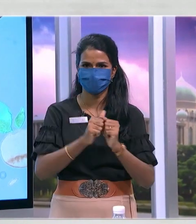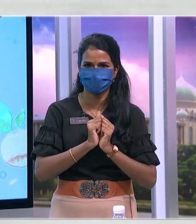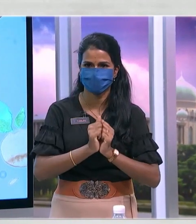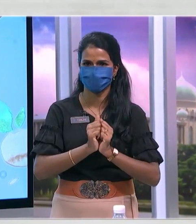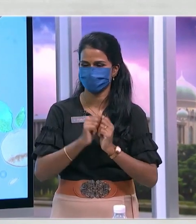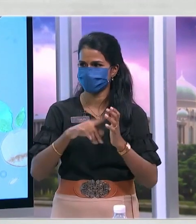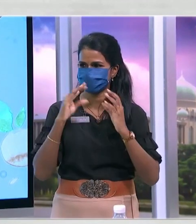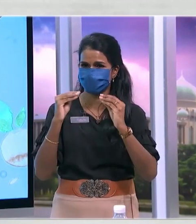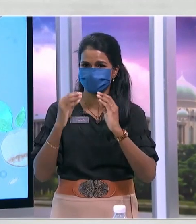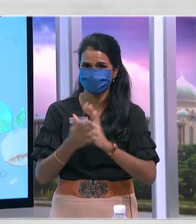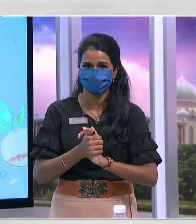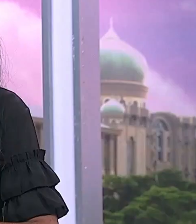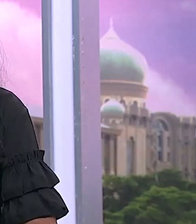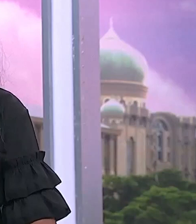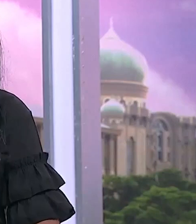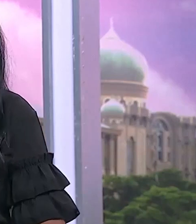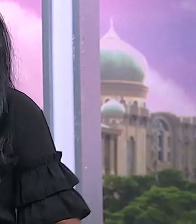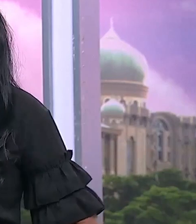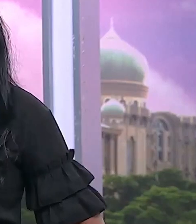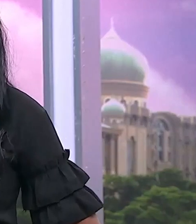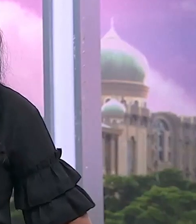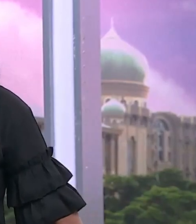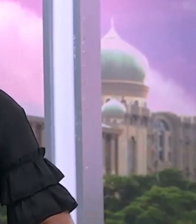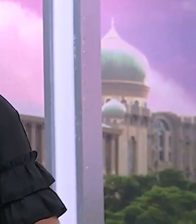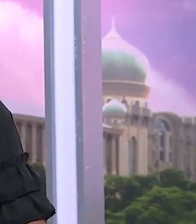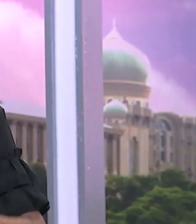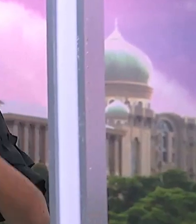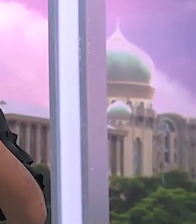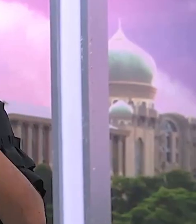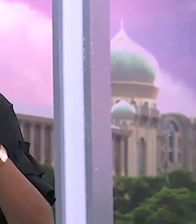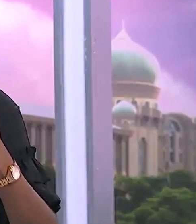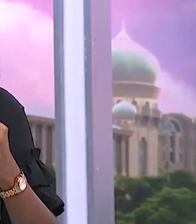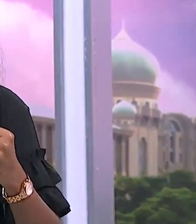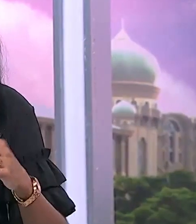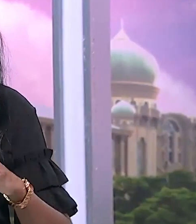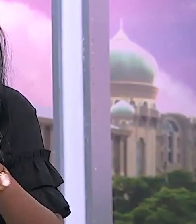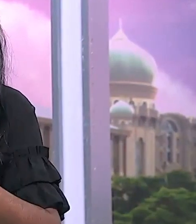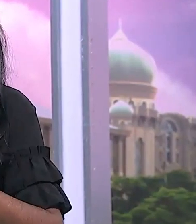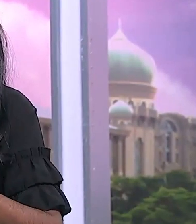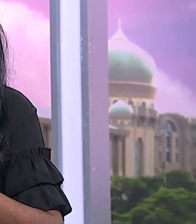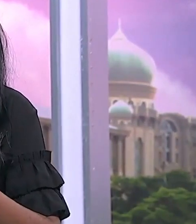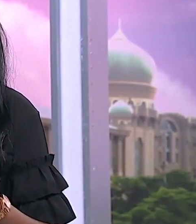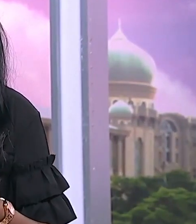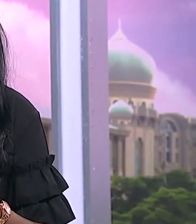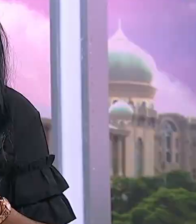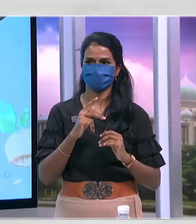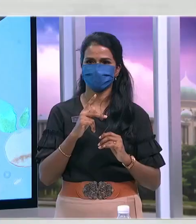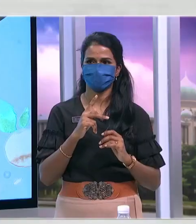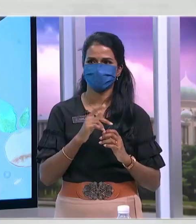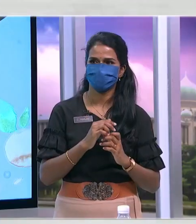ingat apa yang saya ajar. Sebab kalau Kak Ellie memang tak ingat dah. Okey, last. Kita minta... Siapa belum jawab?